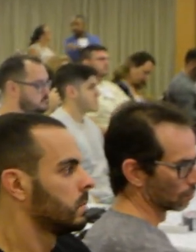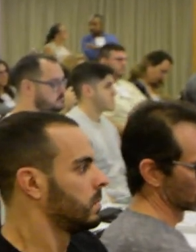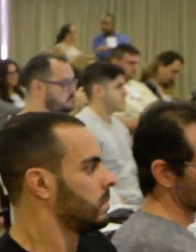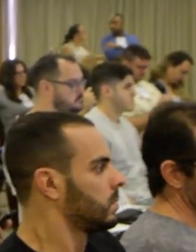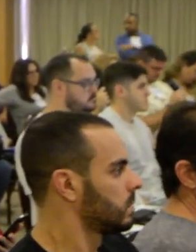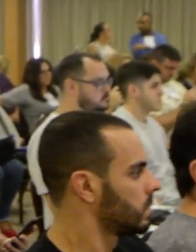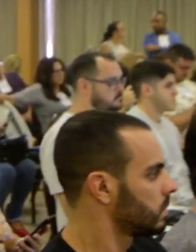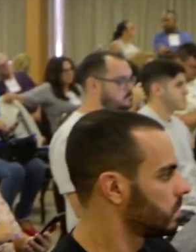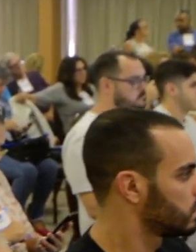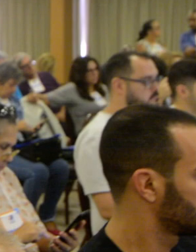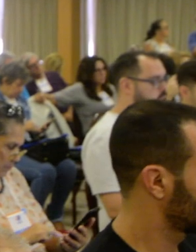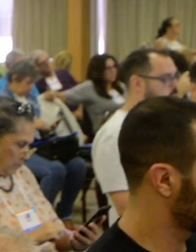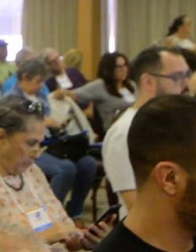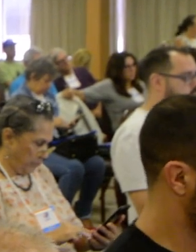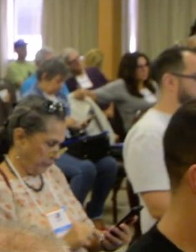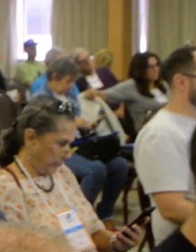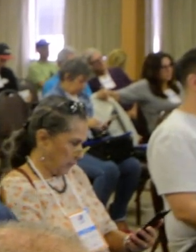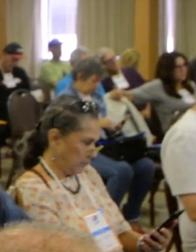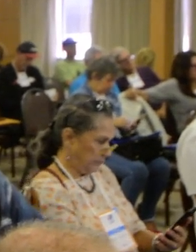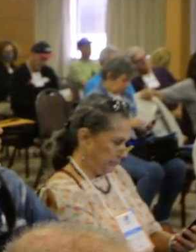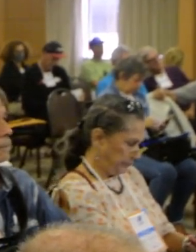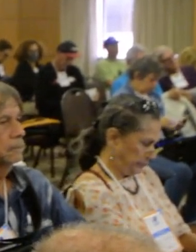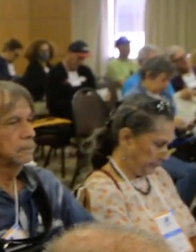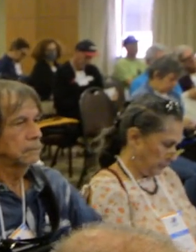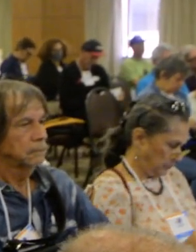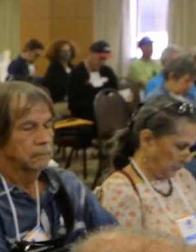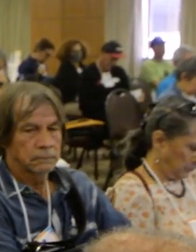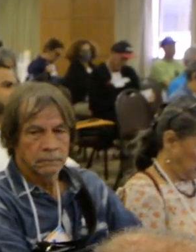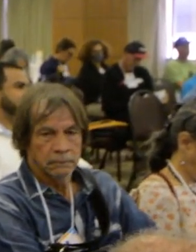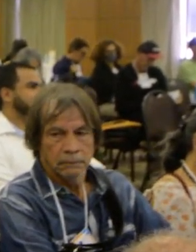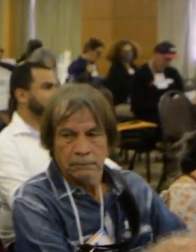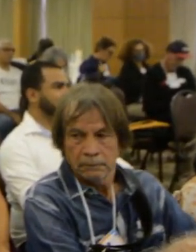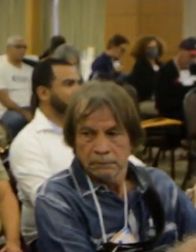né, a empresa, então, deposita os materiais aqui no Google Sala de Aula. E tem o site.